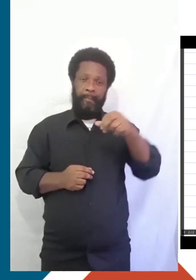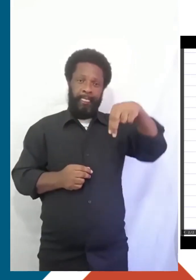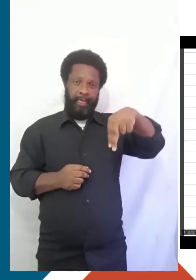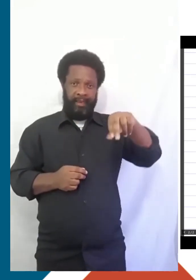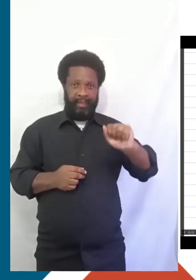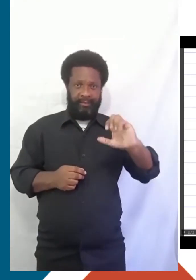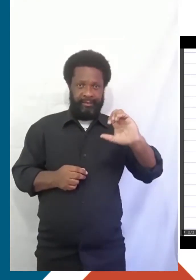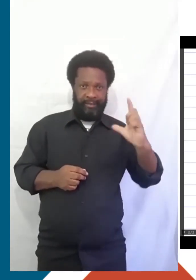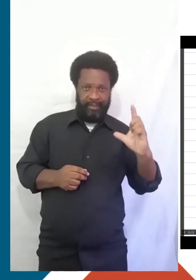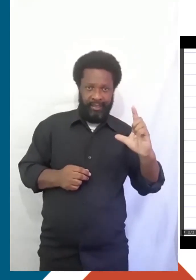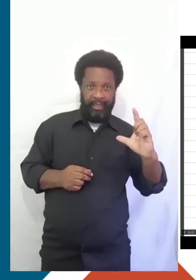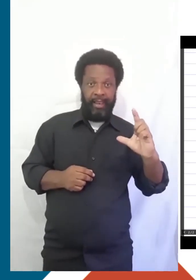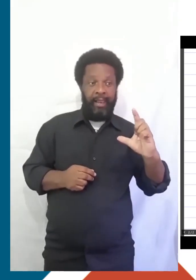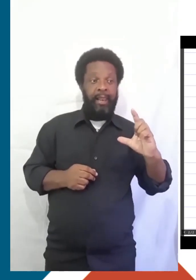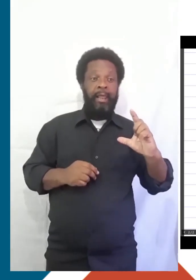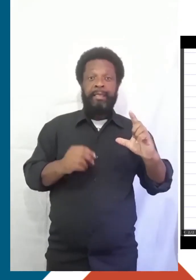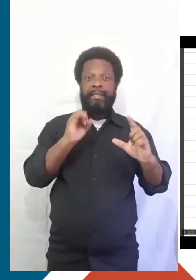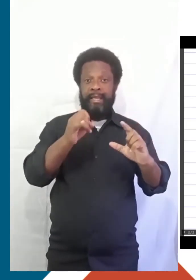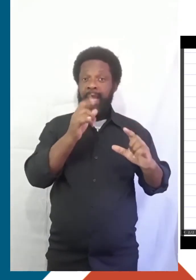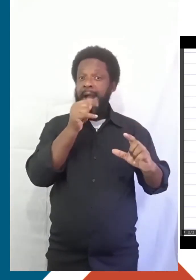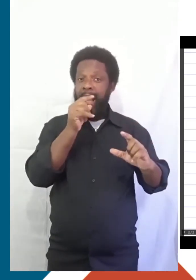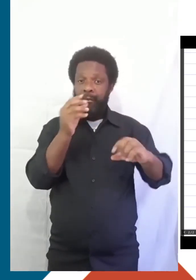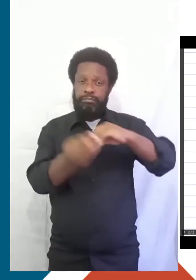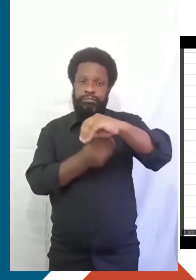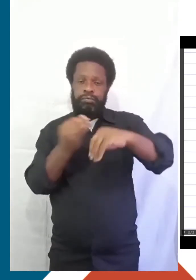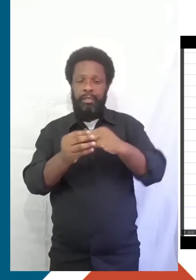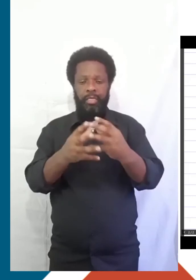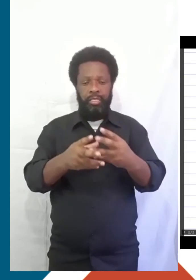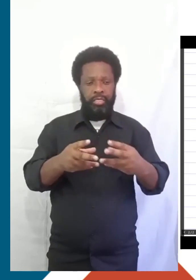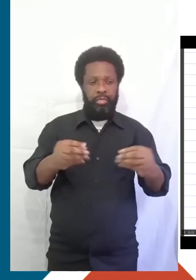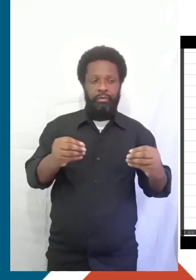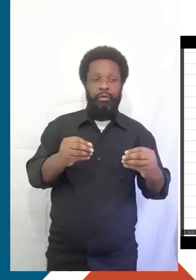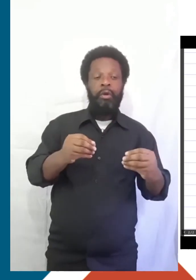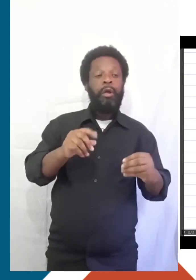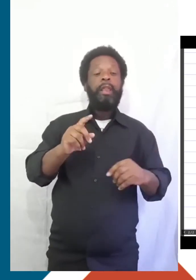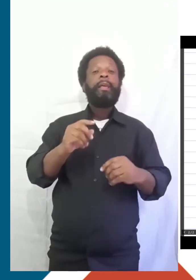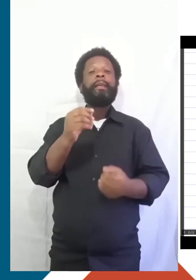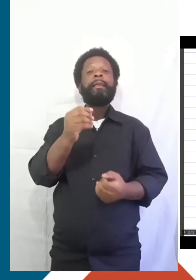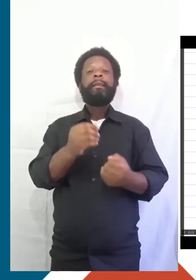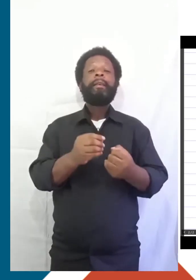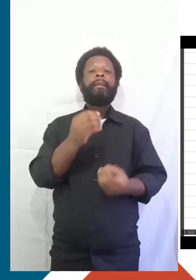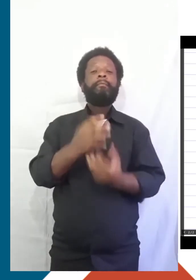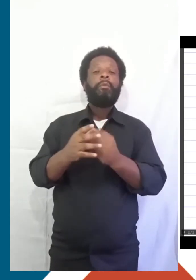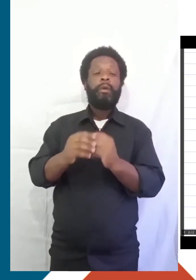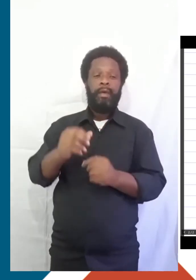Então, repara, o NaCl, quando ele se dissocia em água, ele forma o Na+,